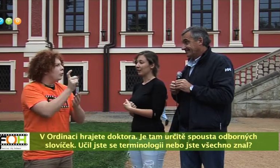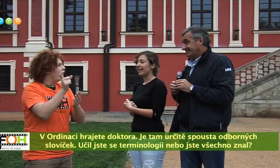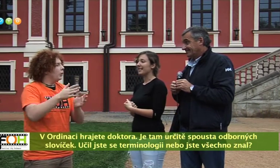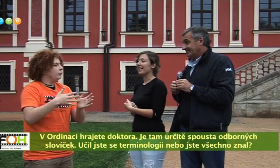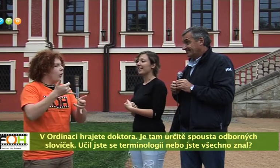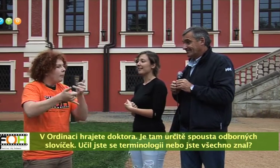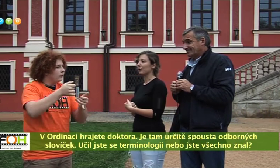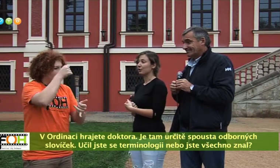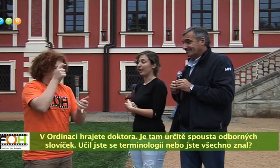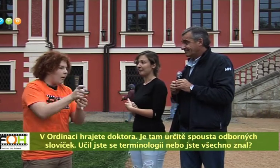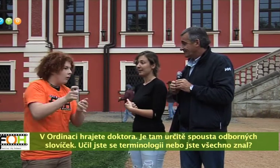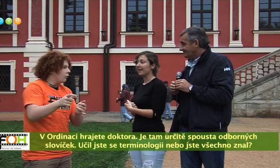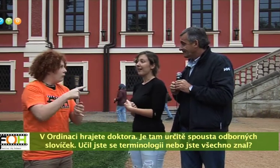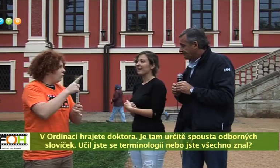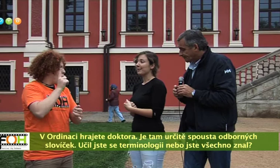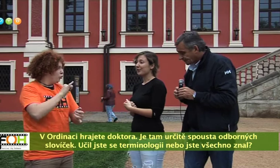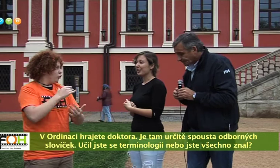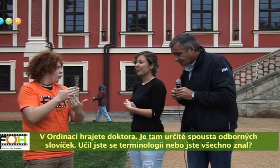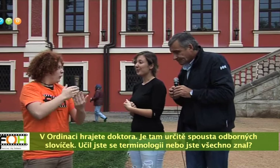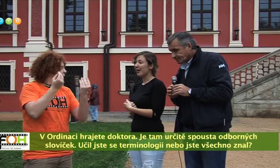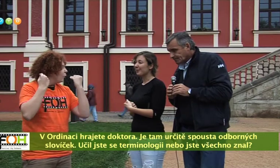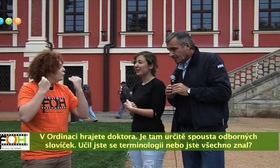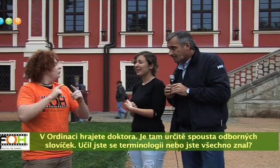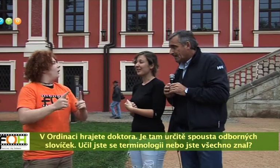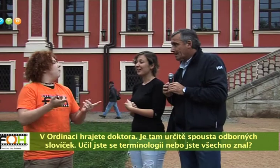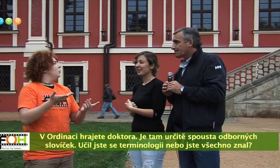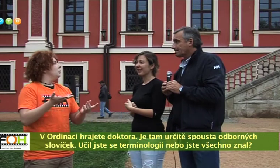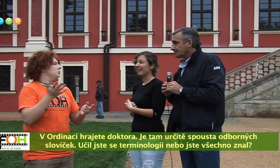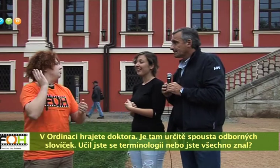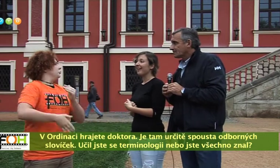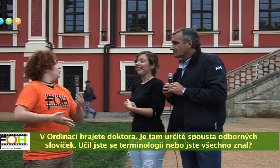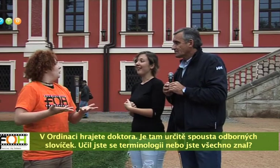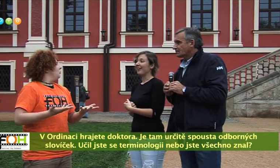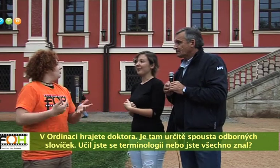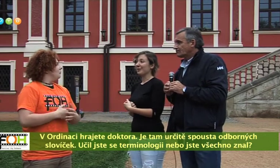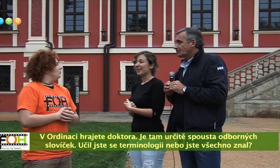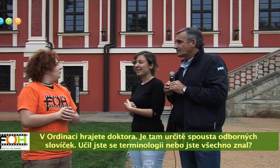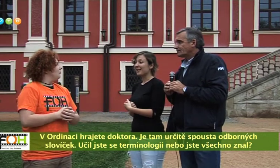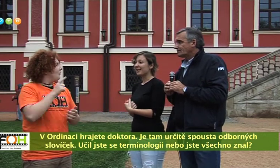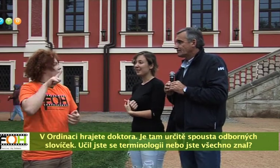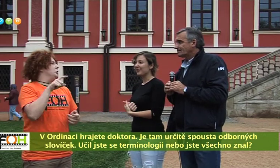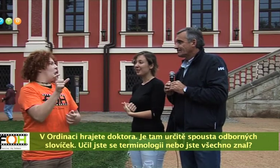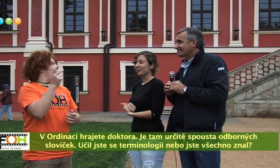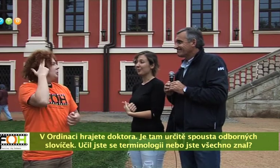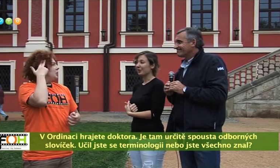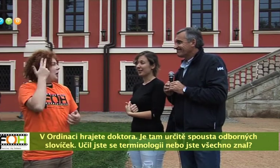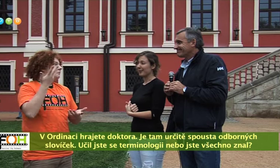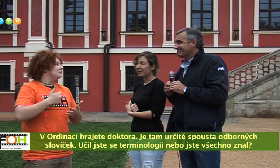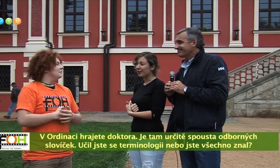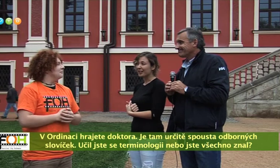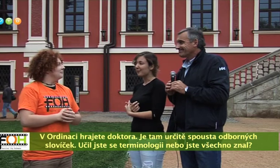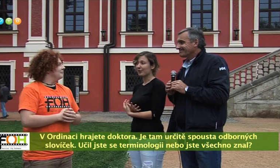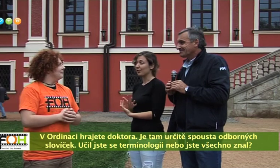V ordinaci hrajete doktora a je tam určitě spousta odborných slovíček. Učil jste se ta slovíčka, nebo učil jste